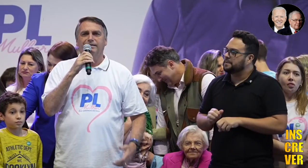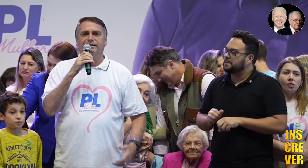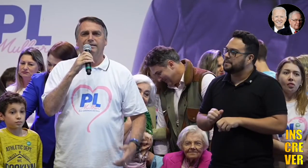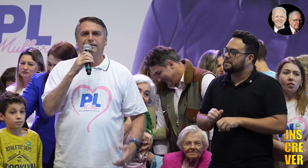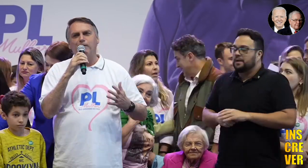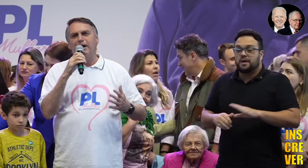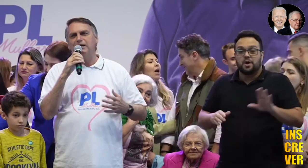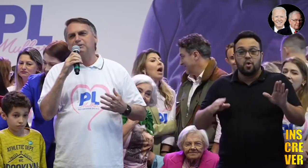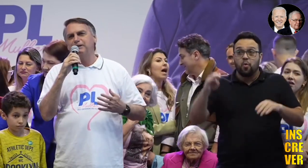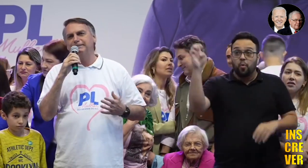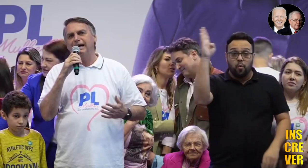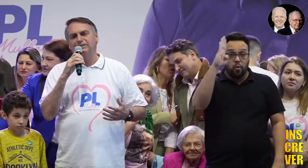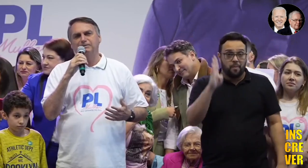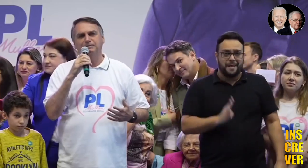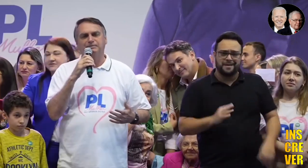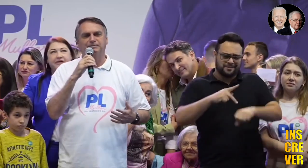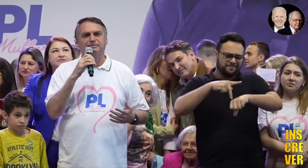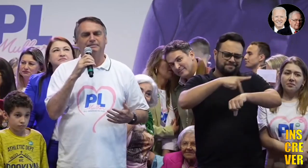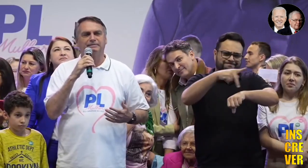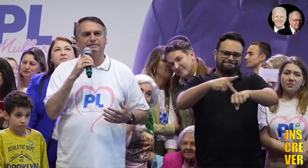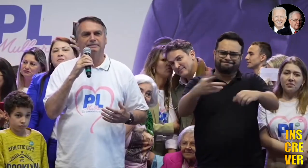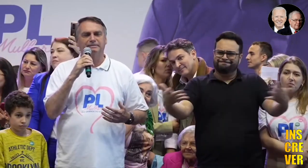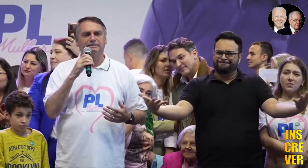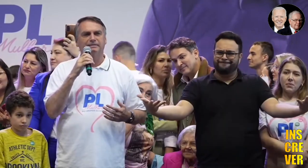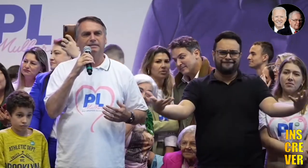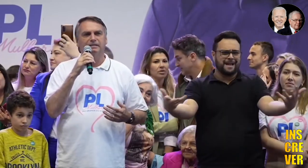O Brasil é um país fantástico.